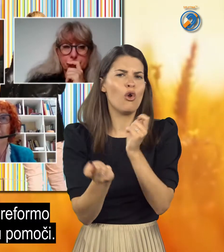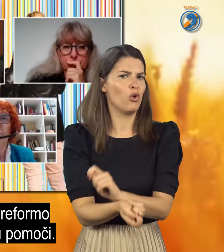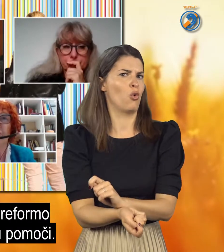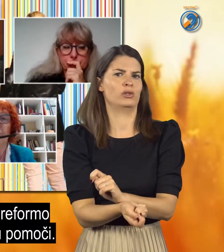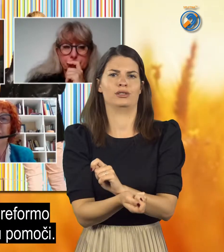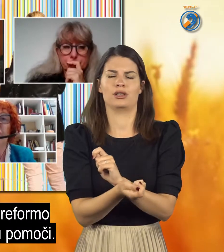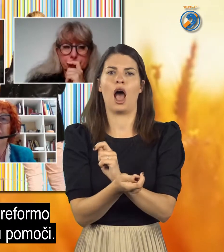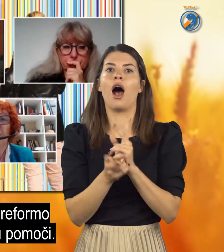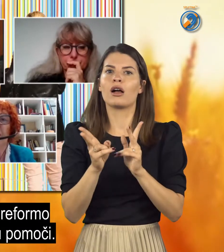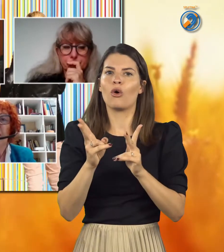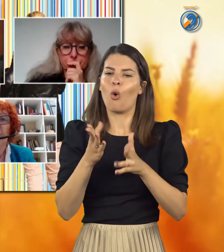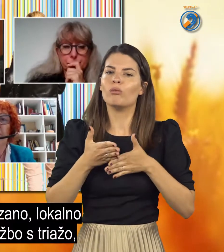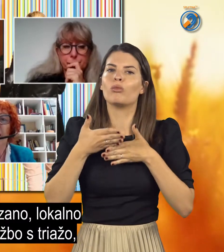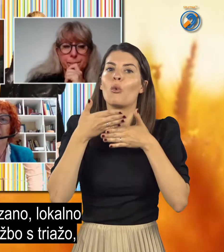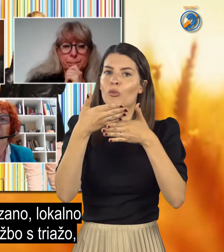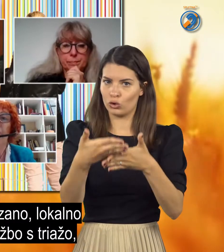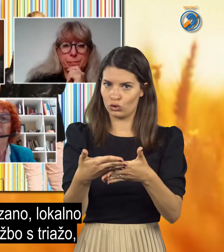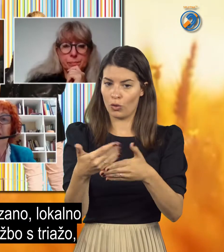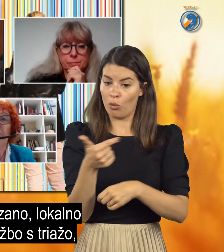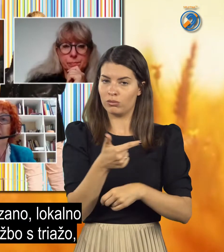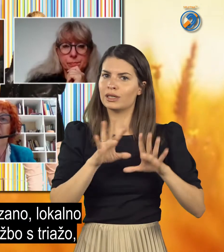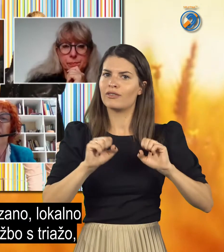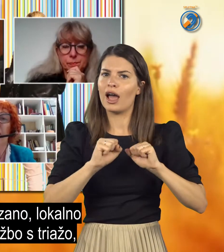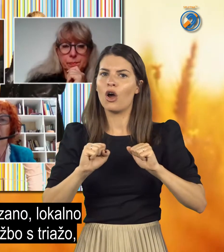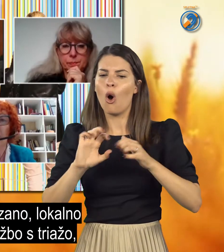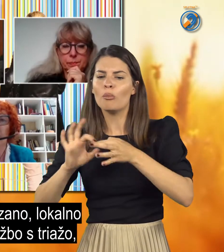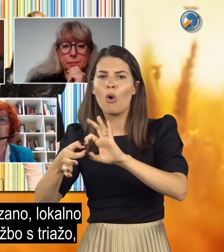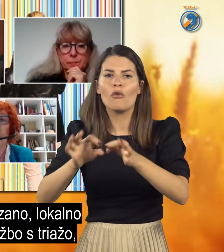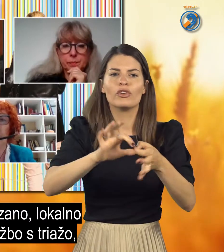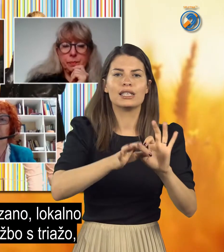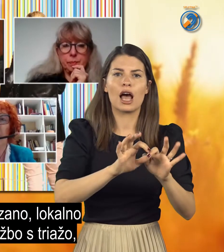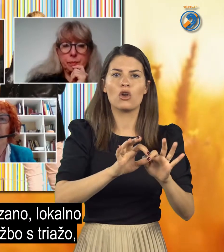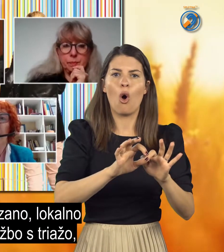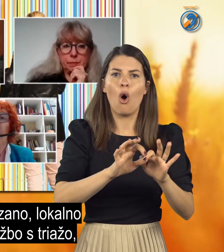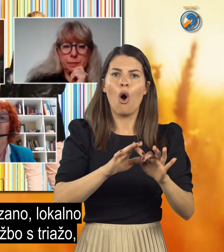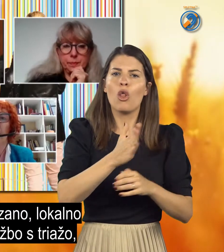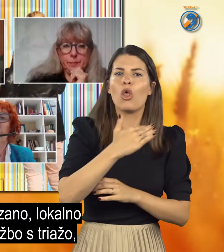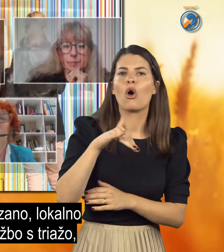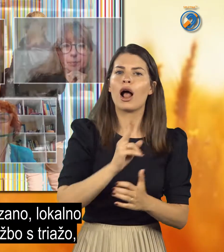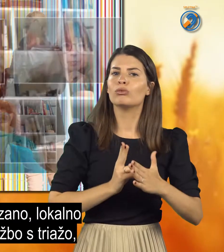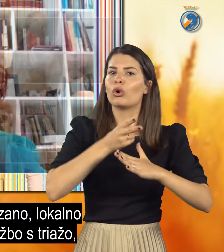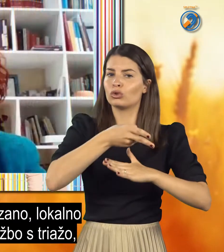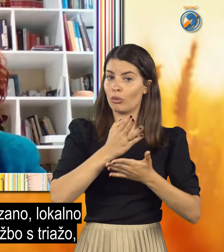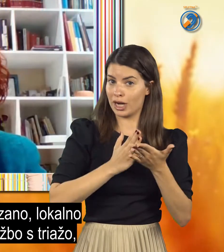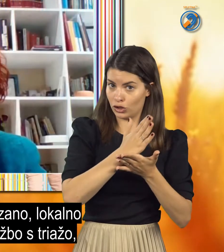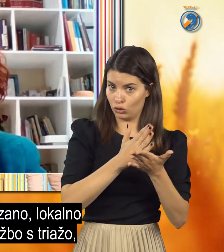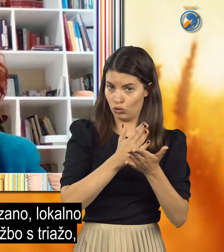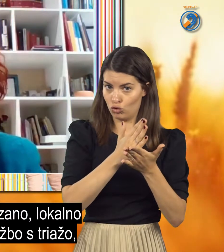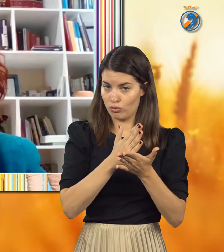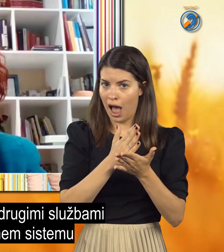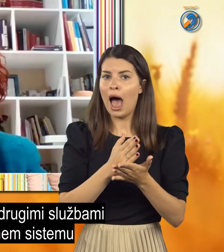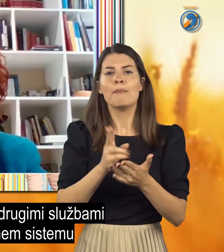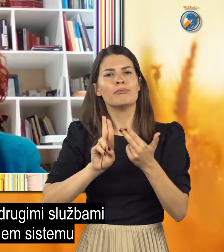reformo v nudenju pomoči. Izvajajo povezano, lokalno dostopno službo z